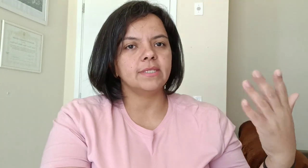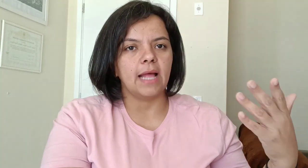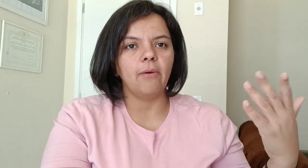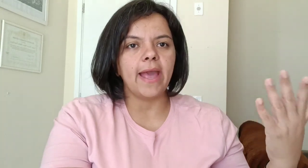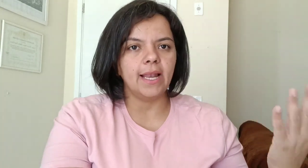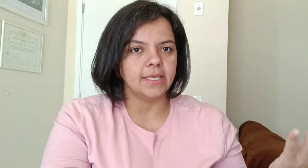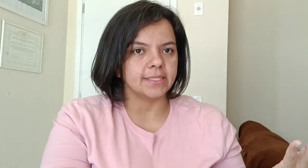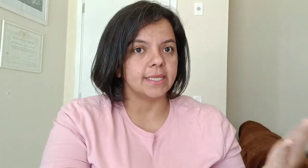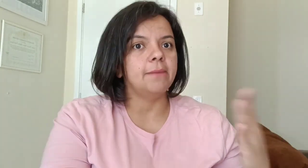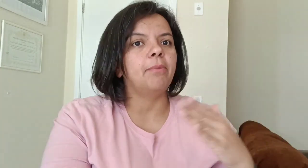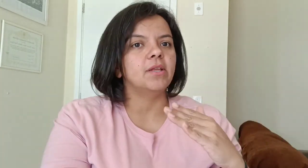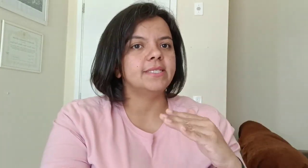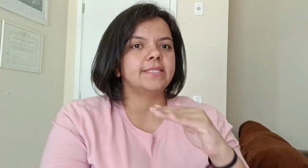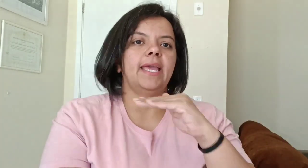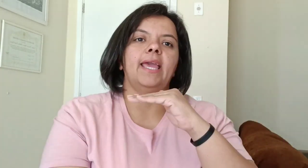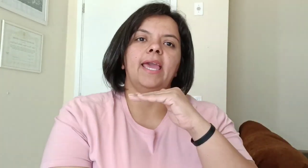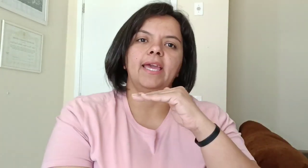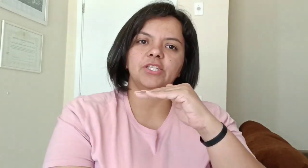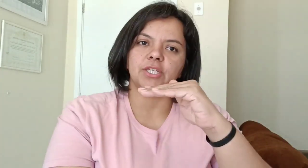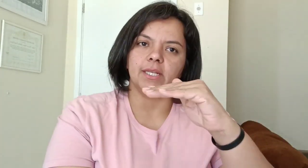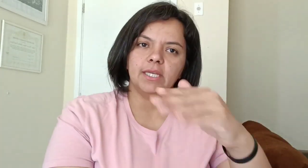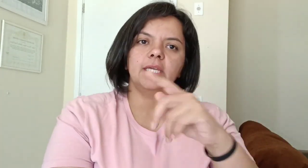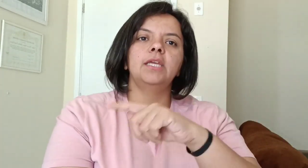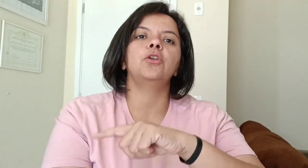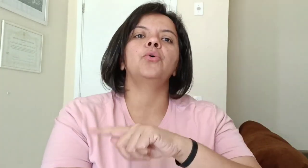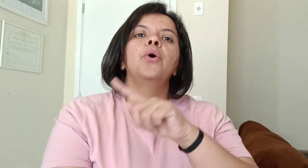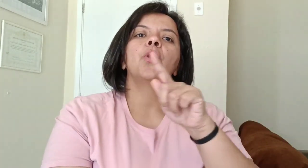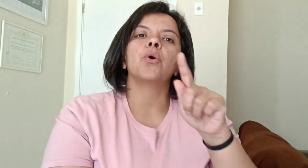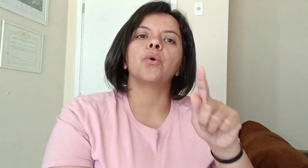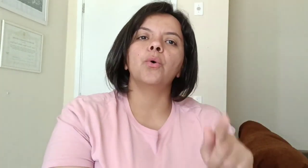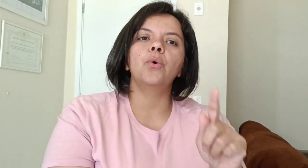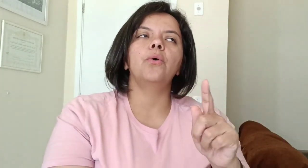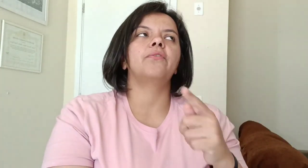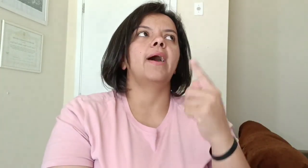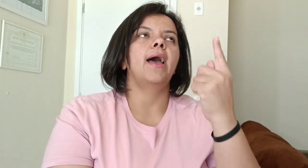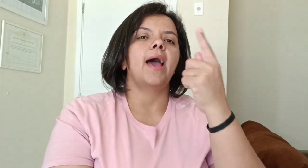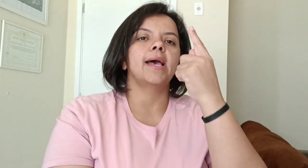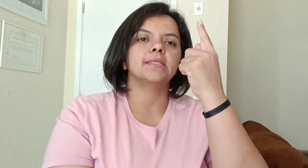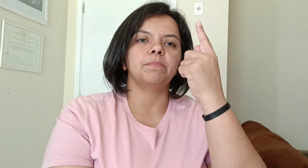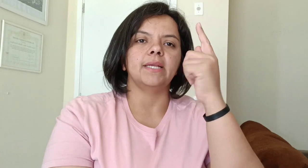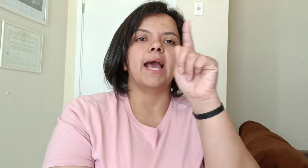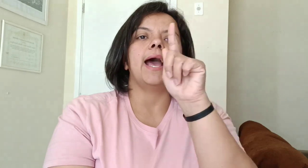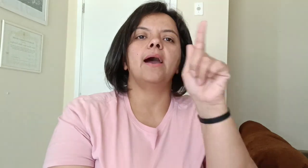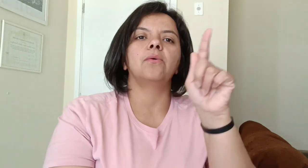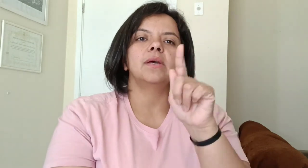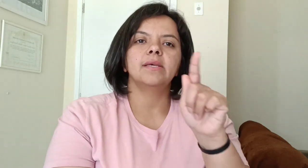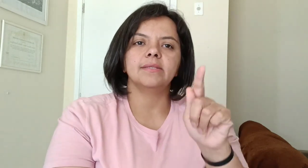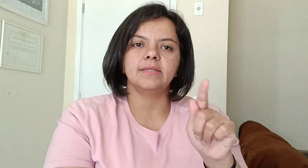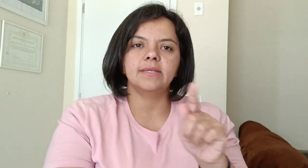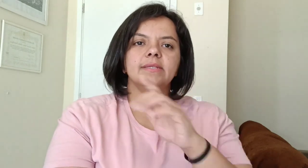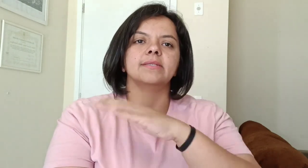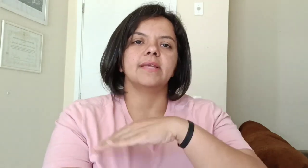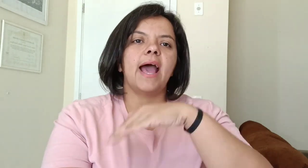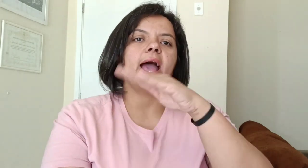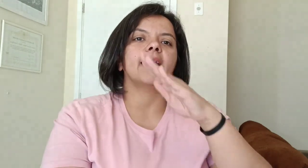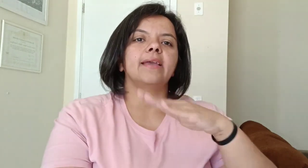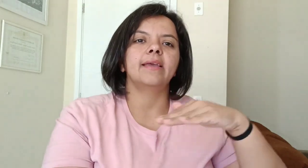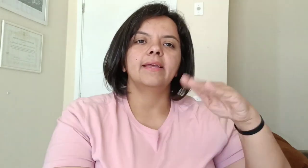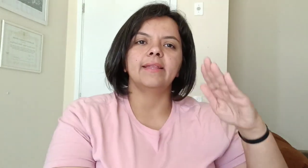sinal realiza, que pode ser retilíneo, curva, aspiral, zigue-zague,